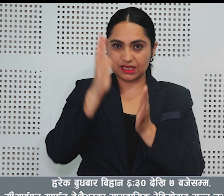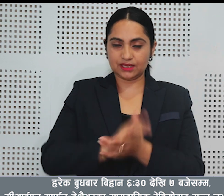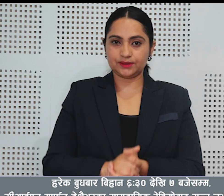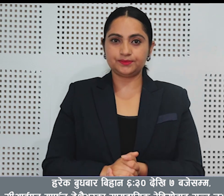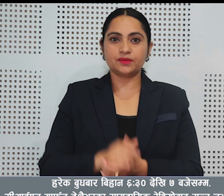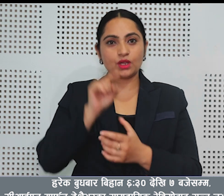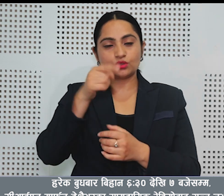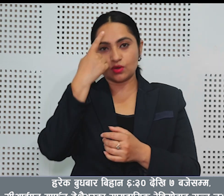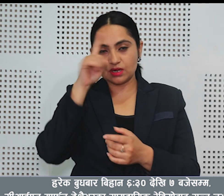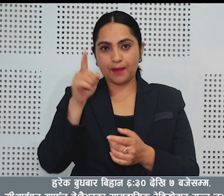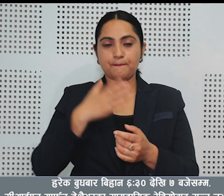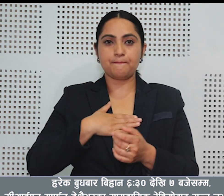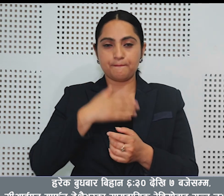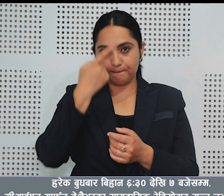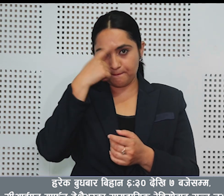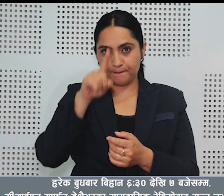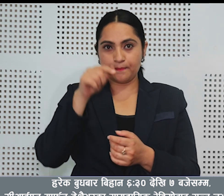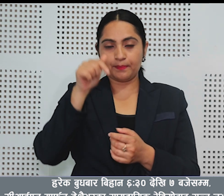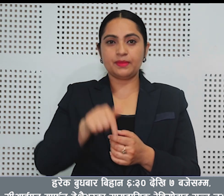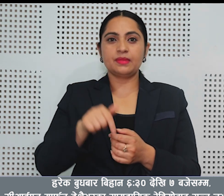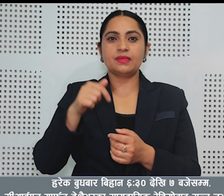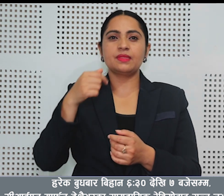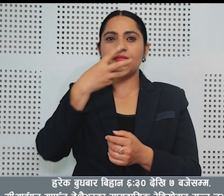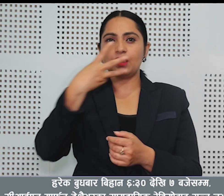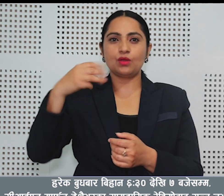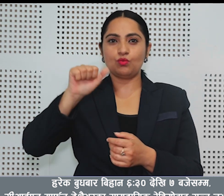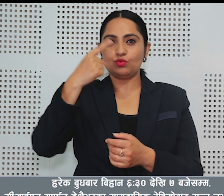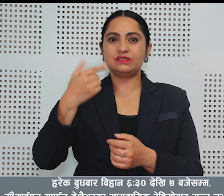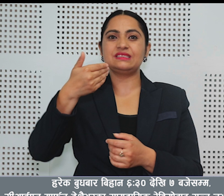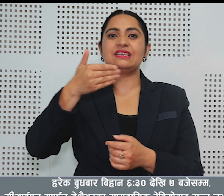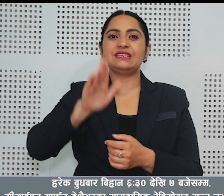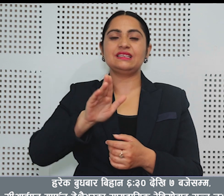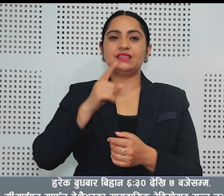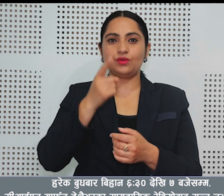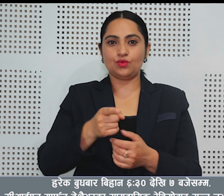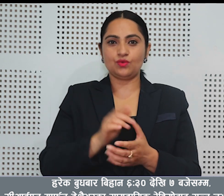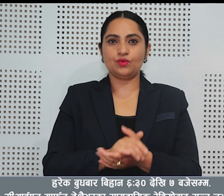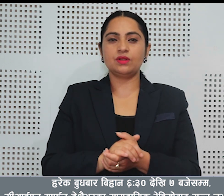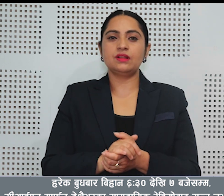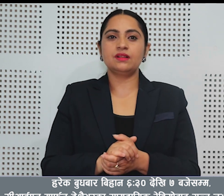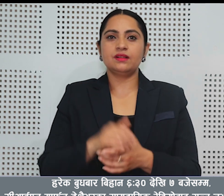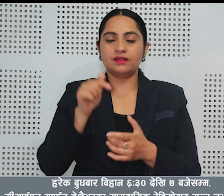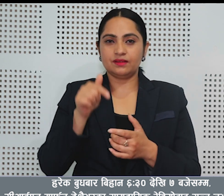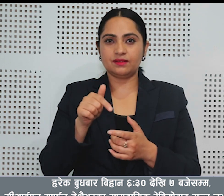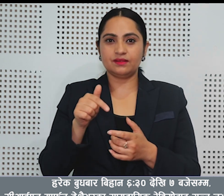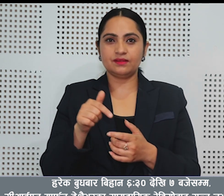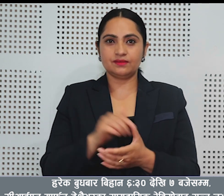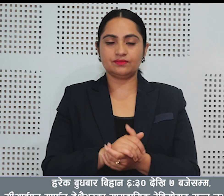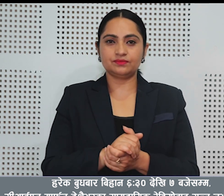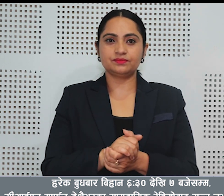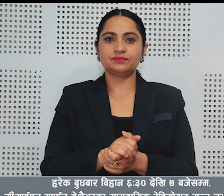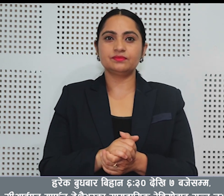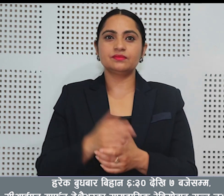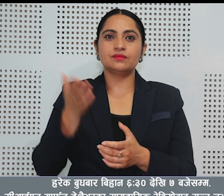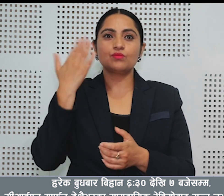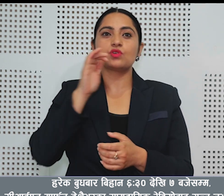नमस्ते। हजुरको नाम? मेरो नाम अहिले त्यो उजेली भन्छन् के अरे। अब ठुलो बाढी आउने दुखेर रेखतिर भाग्ने त